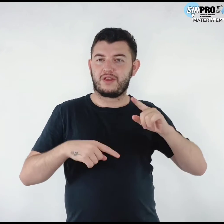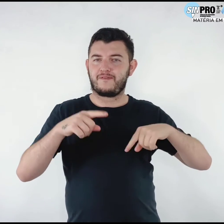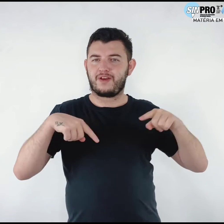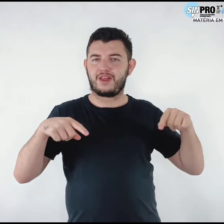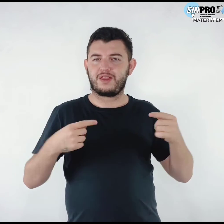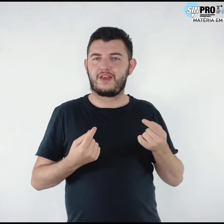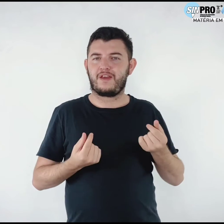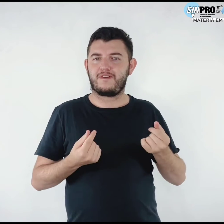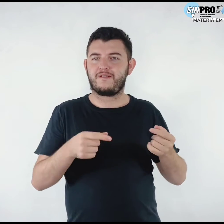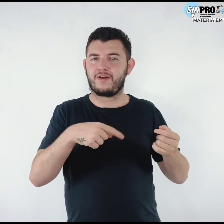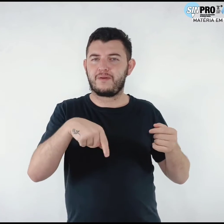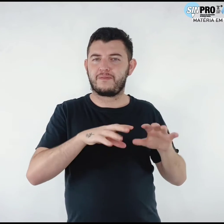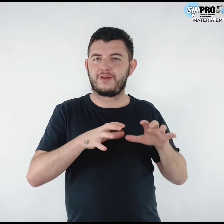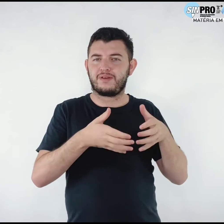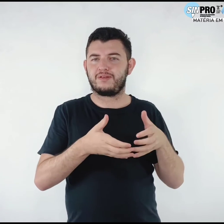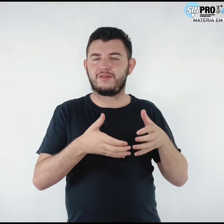grupos passou de